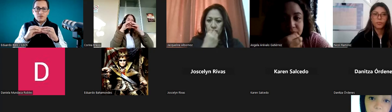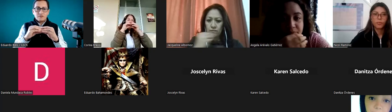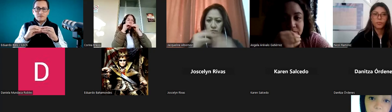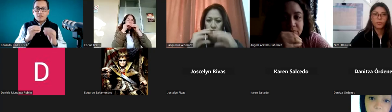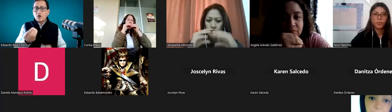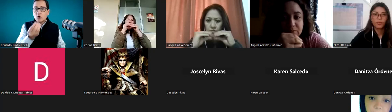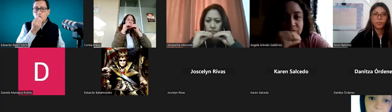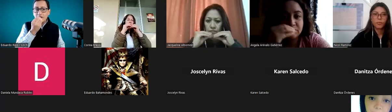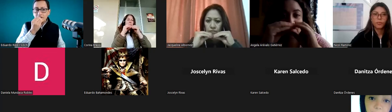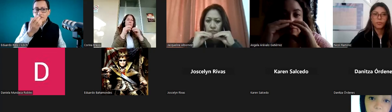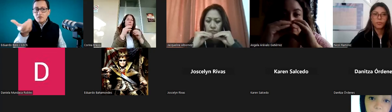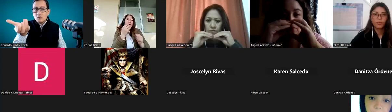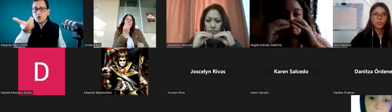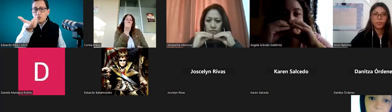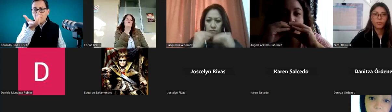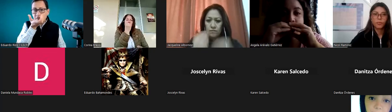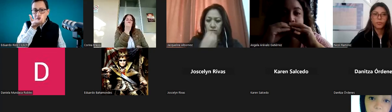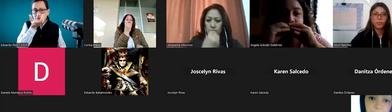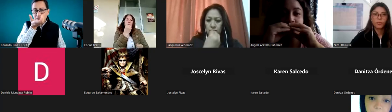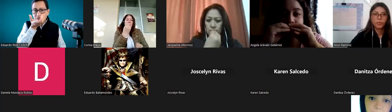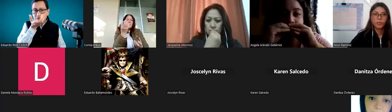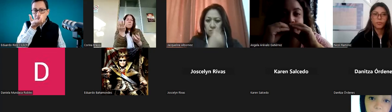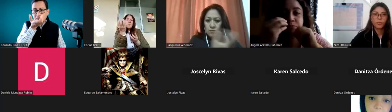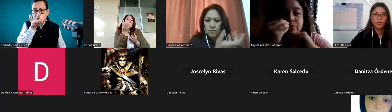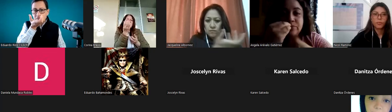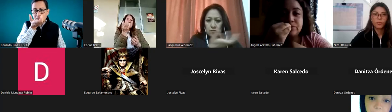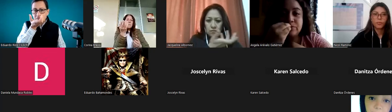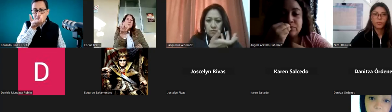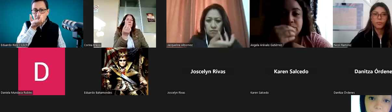un sándwich, comer un completo.